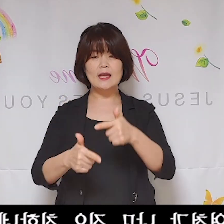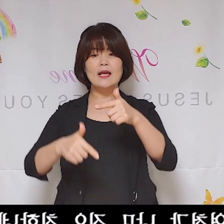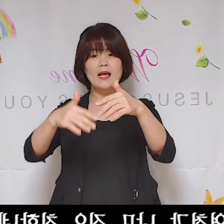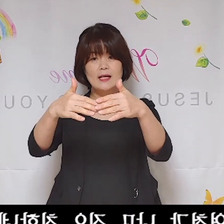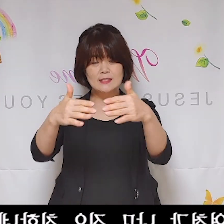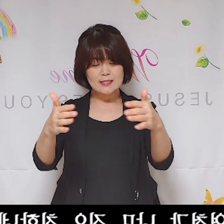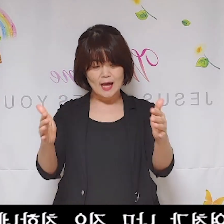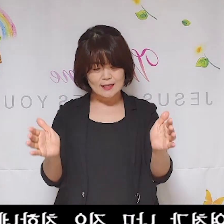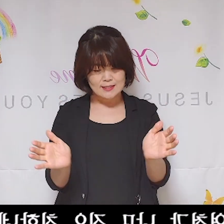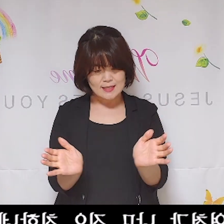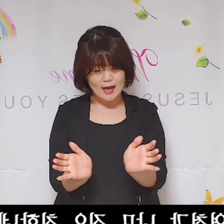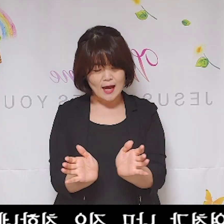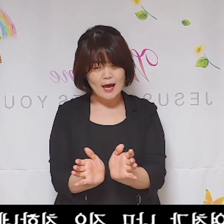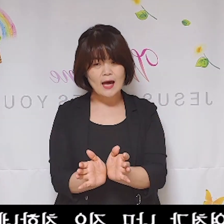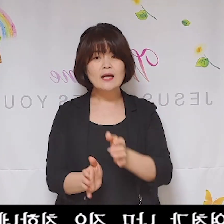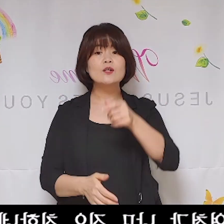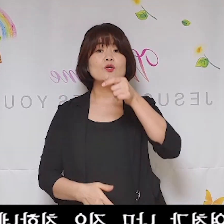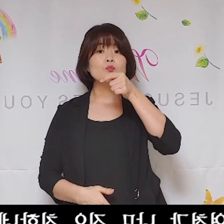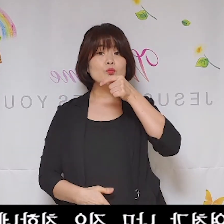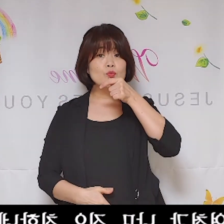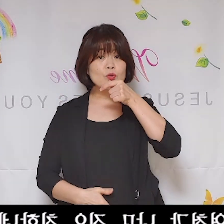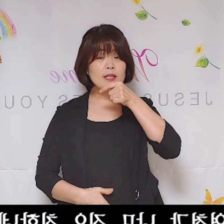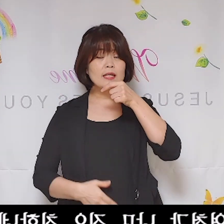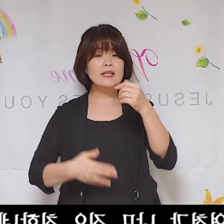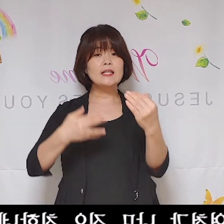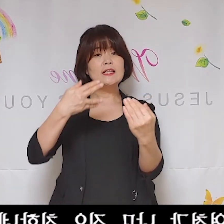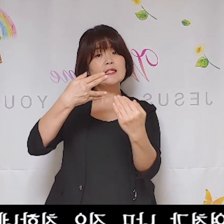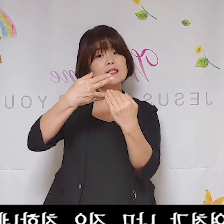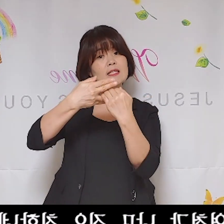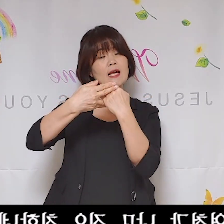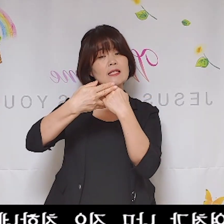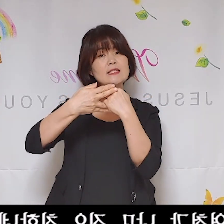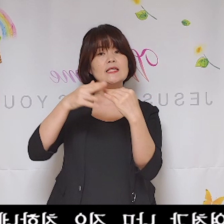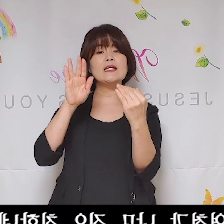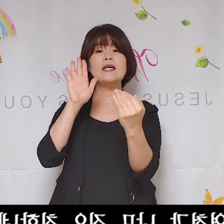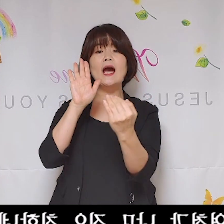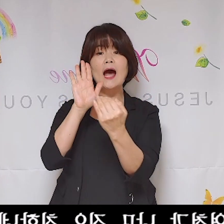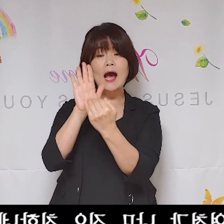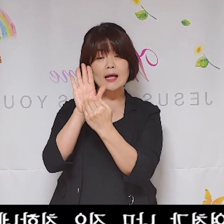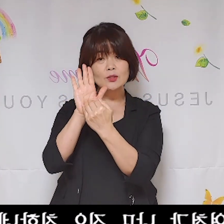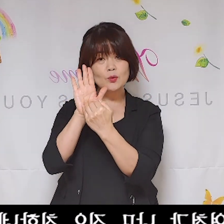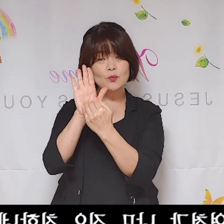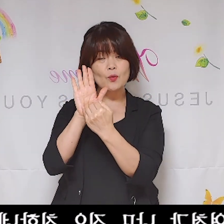갈대 상자 물이 새지 않도록